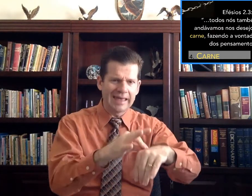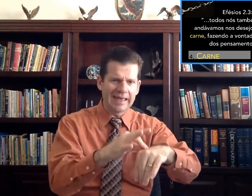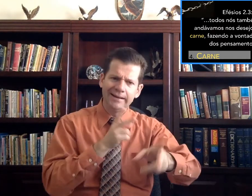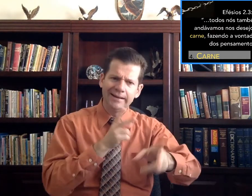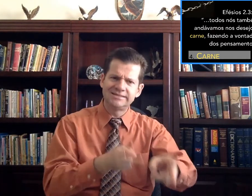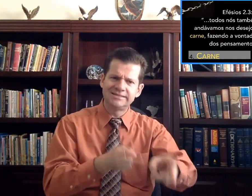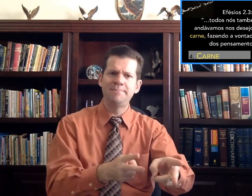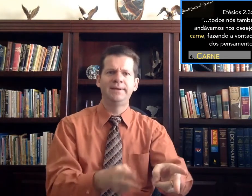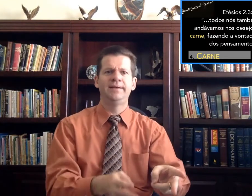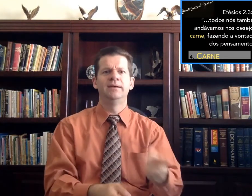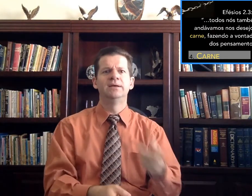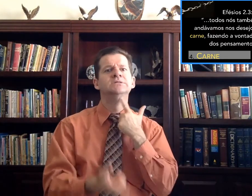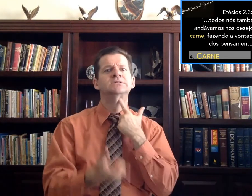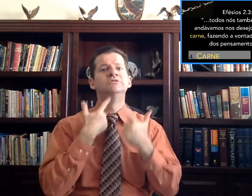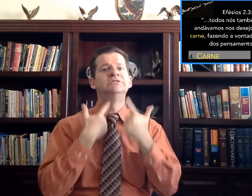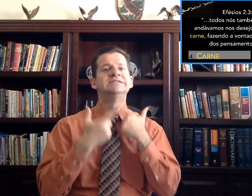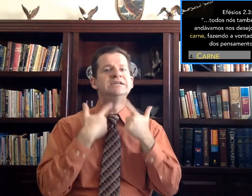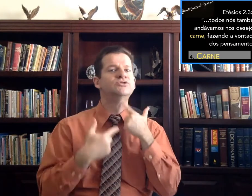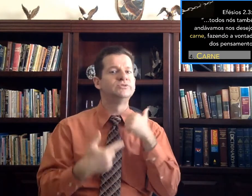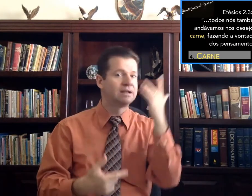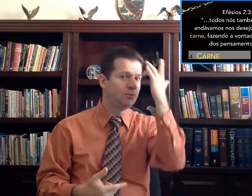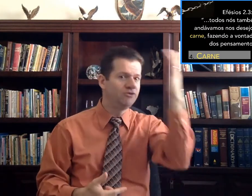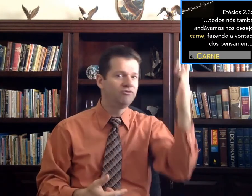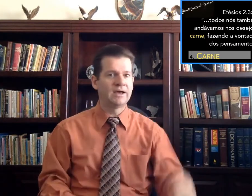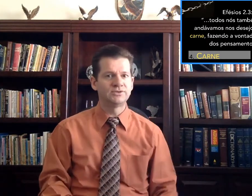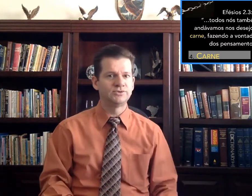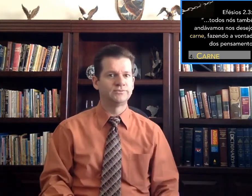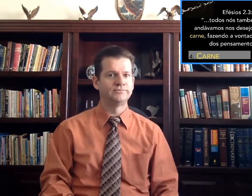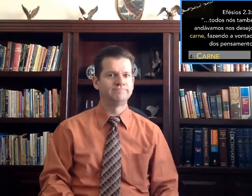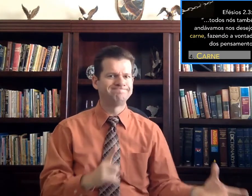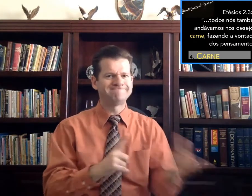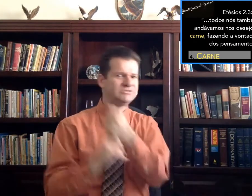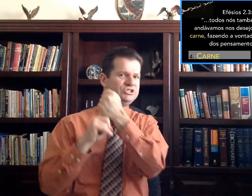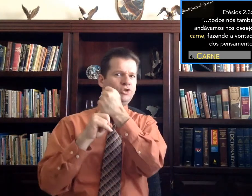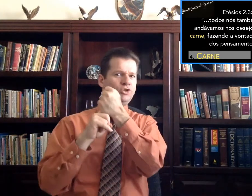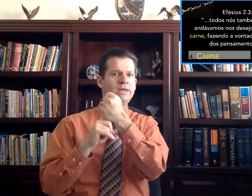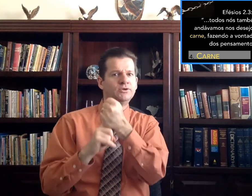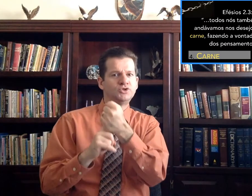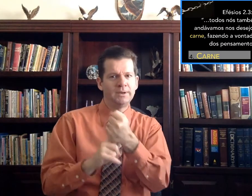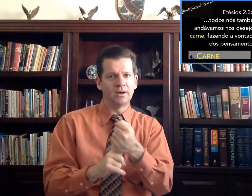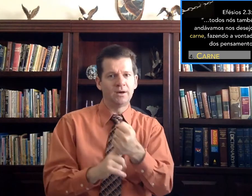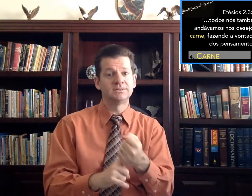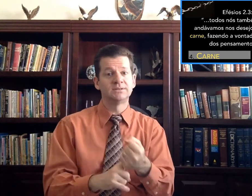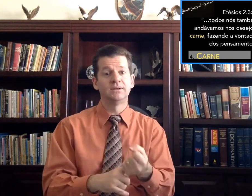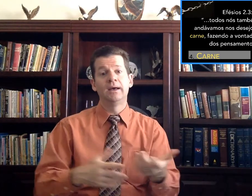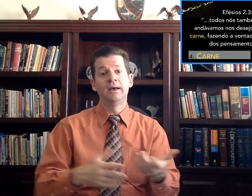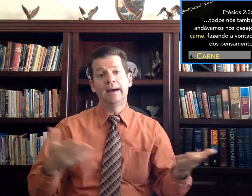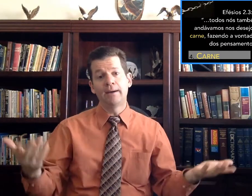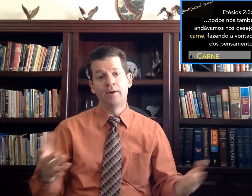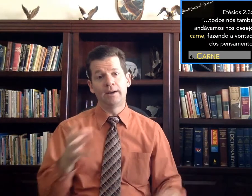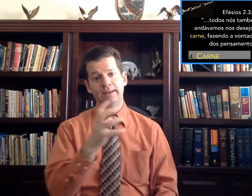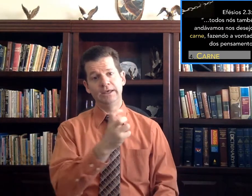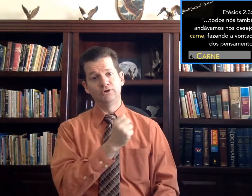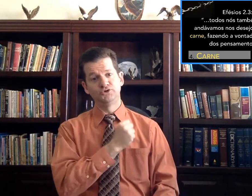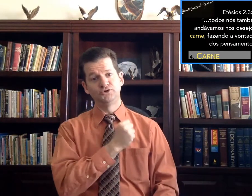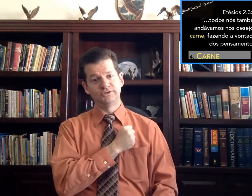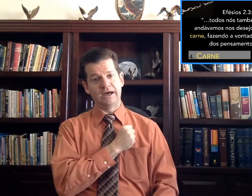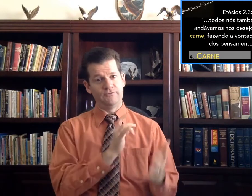carne sempre. Os desejos, era muito fácil. Tinha domínio sobre nós. Agora que eu sou salvo,